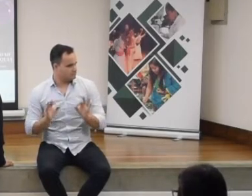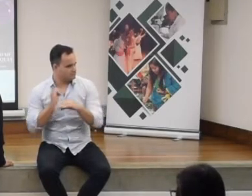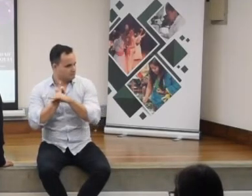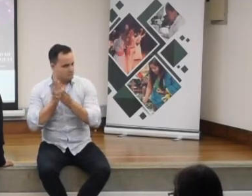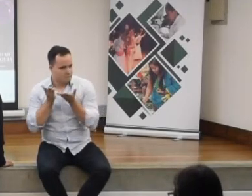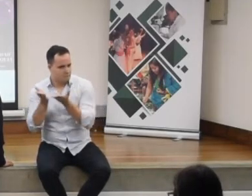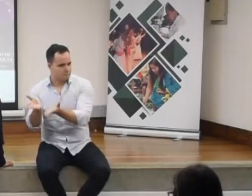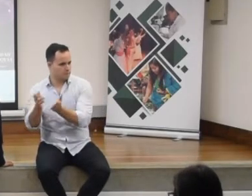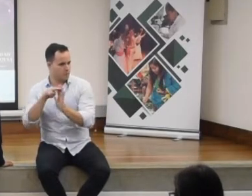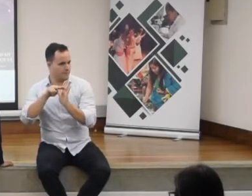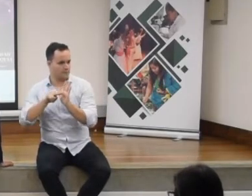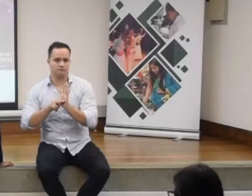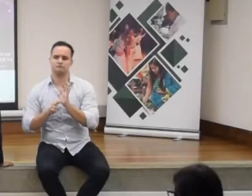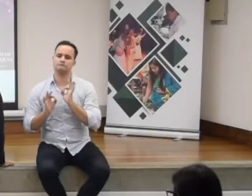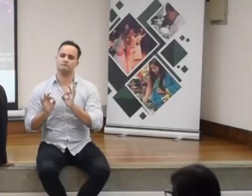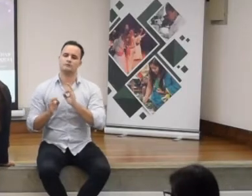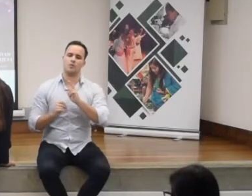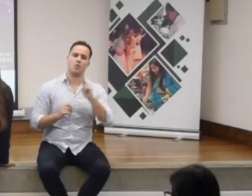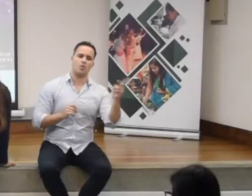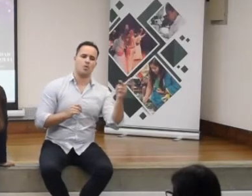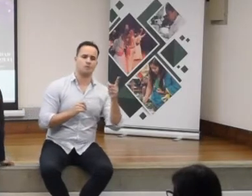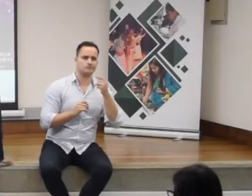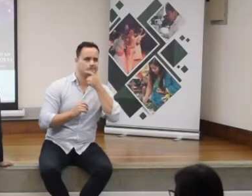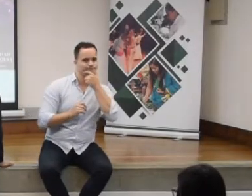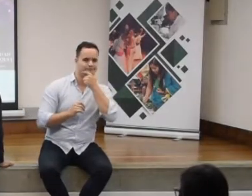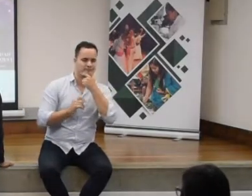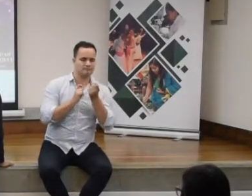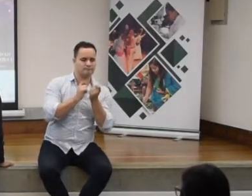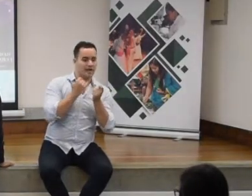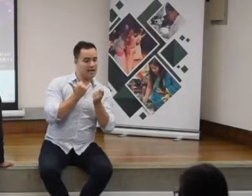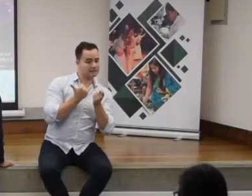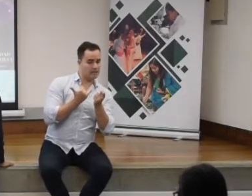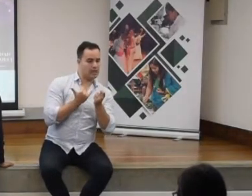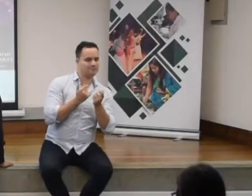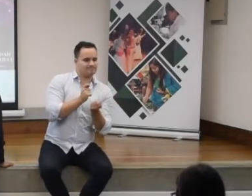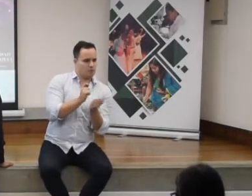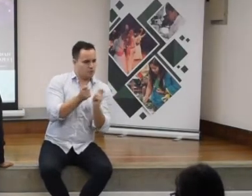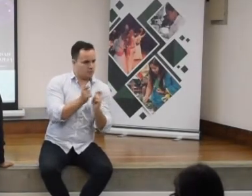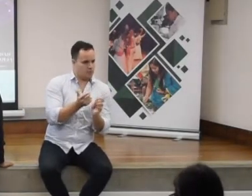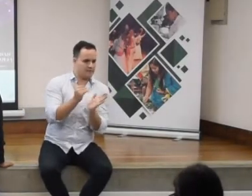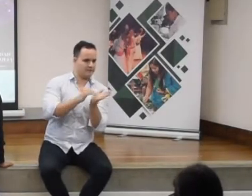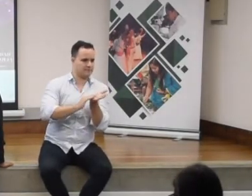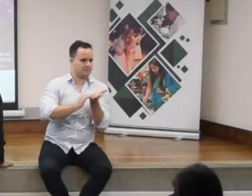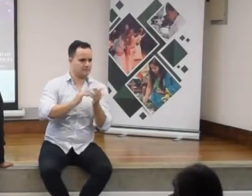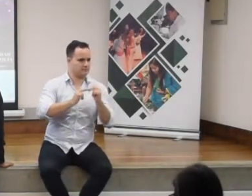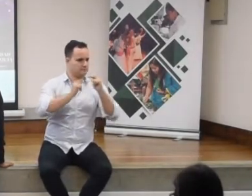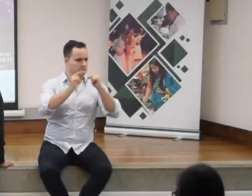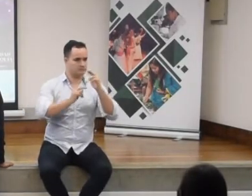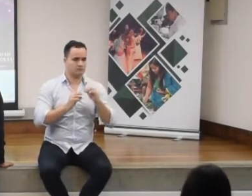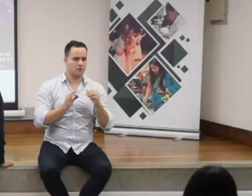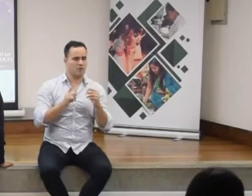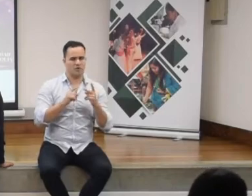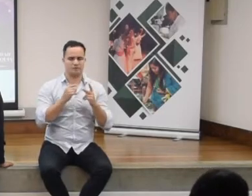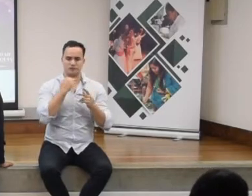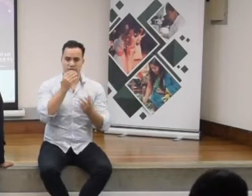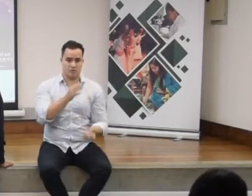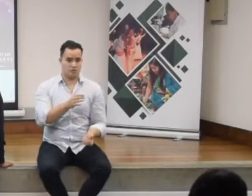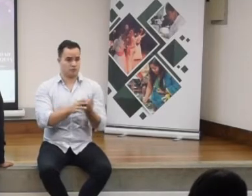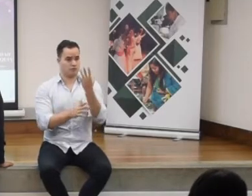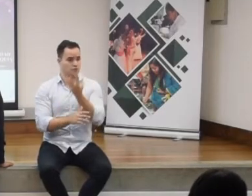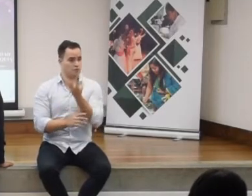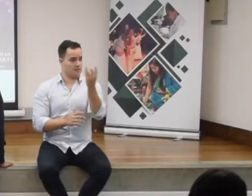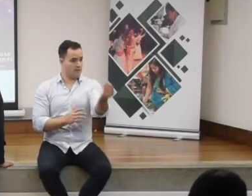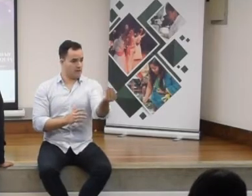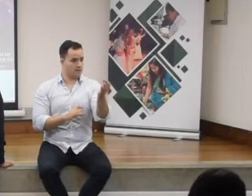plantear una metodología de construcción para ella, ¿sí?, pensar en qué derivaría, si en la creación de una unidad, en la creación de un centro